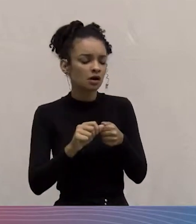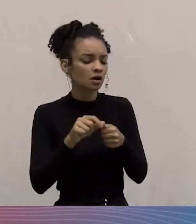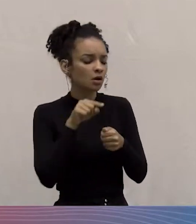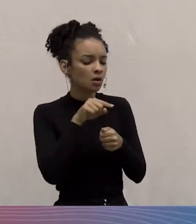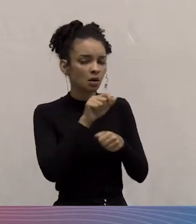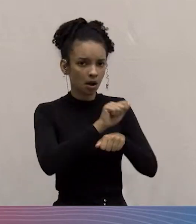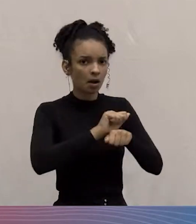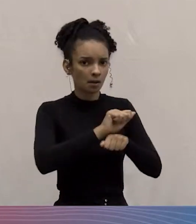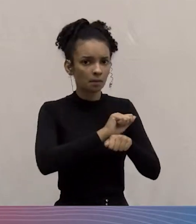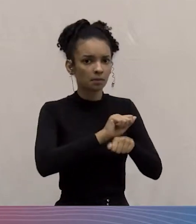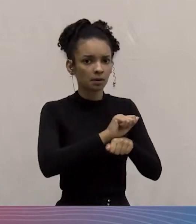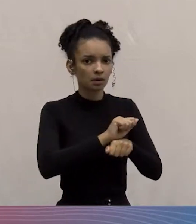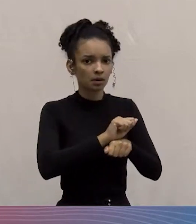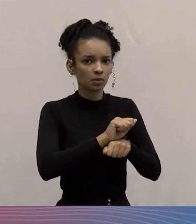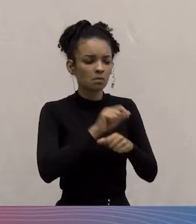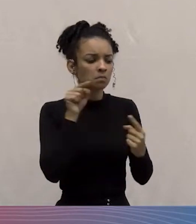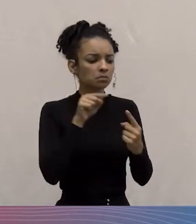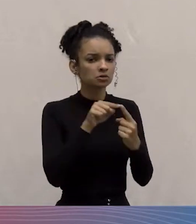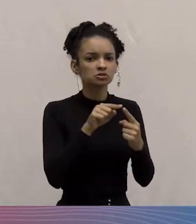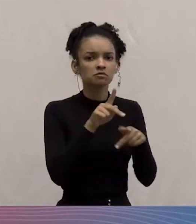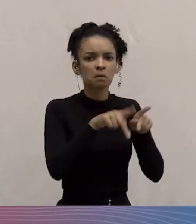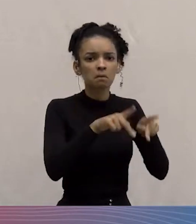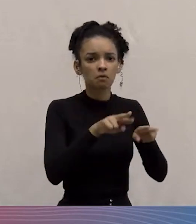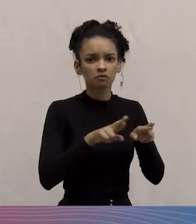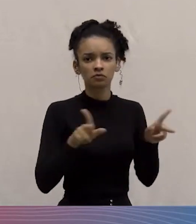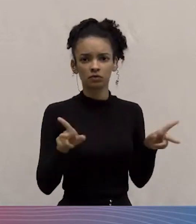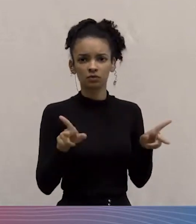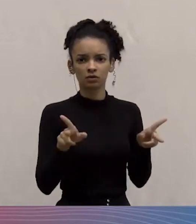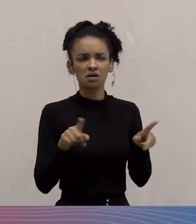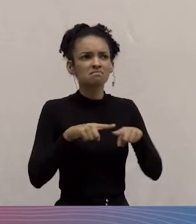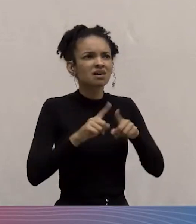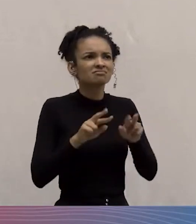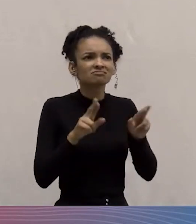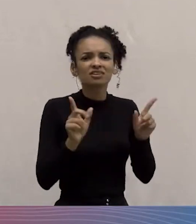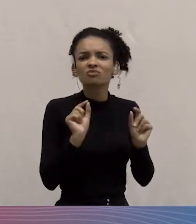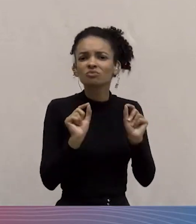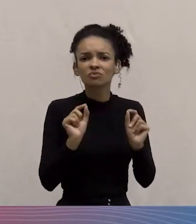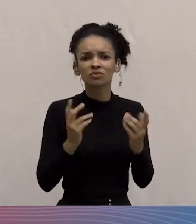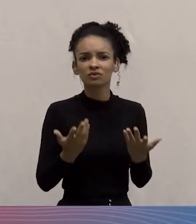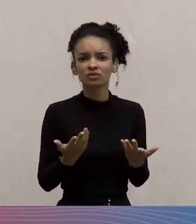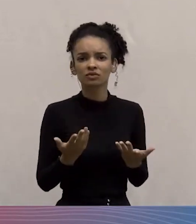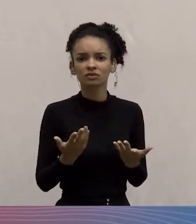com Abraão, visando obter um povo diferente. Diferente de quê, irmãos?